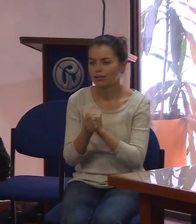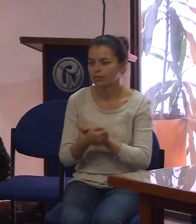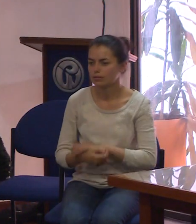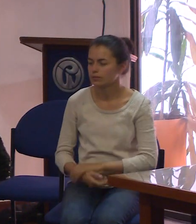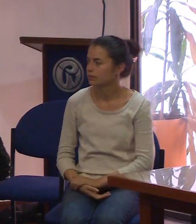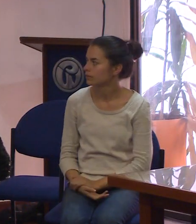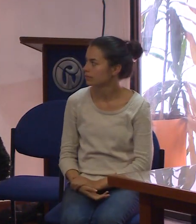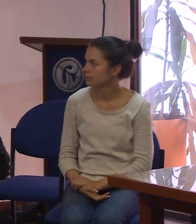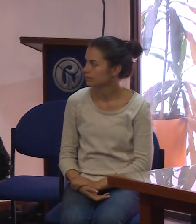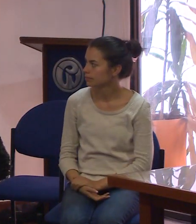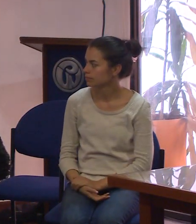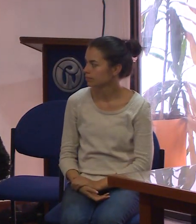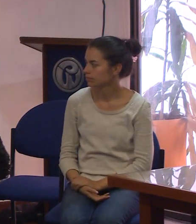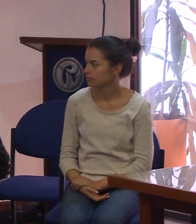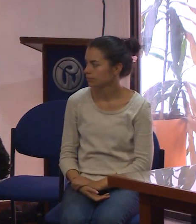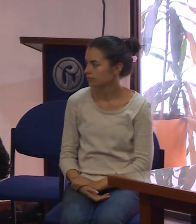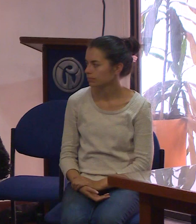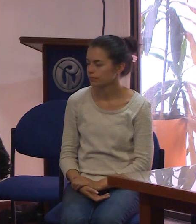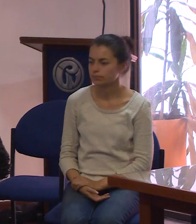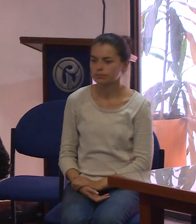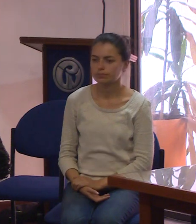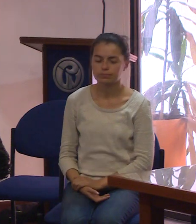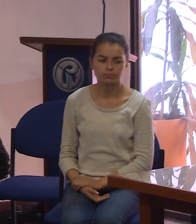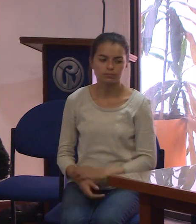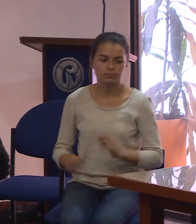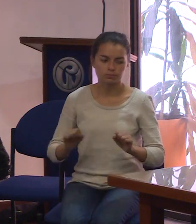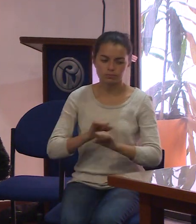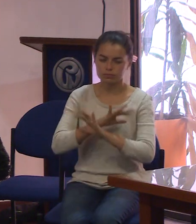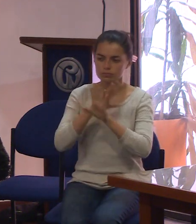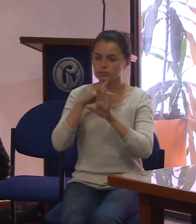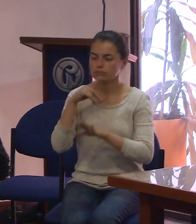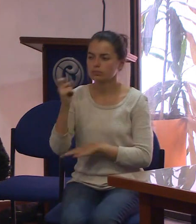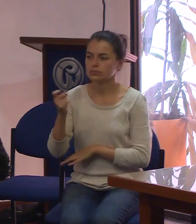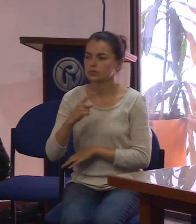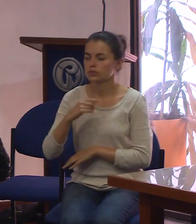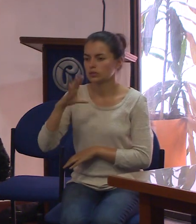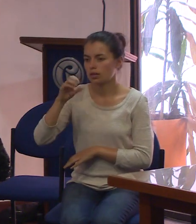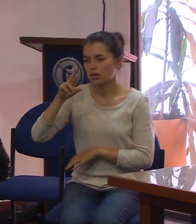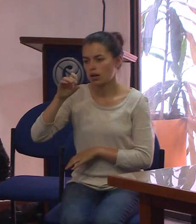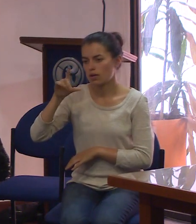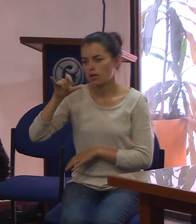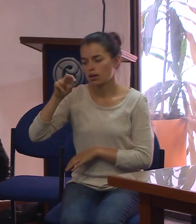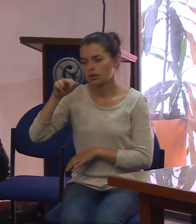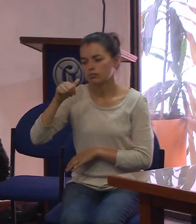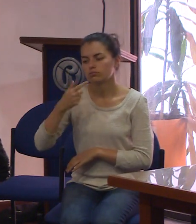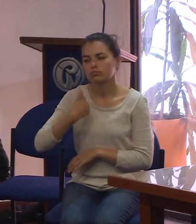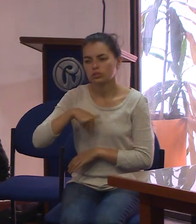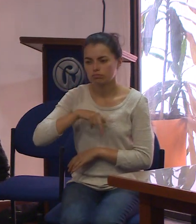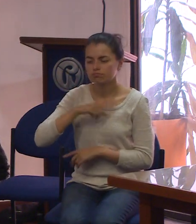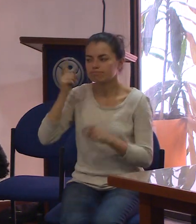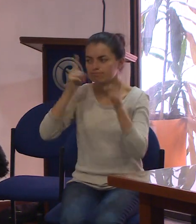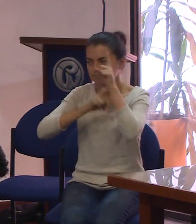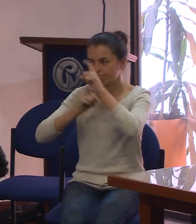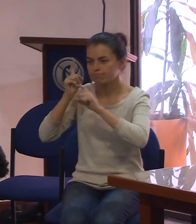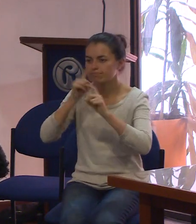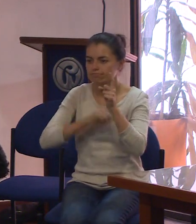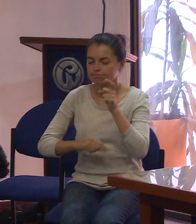Bueno, efectivamente, esa pregunta que hace Carolina también nos la hacemos nosotros, porque